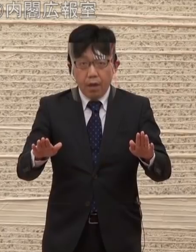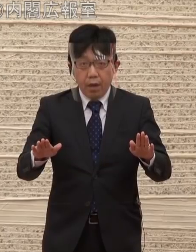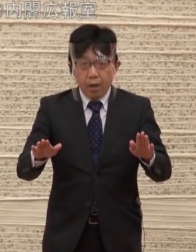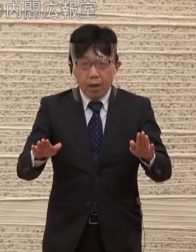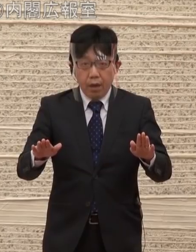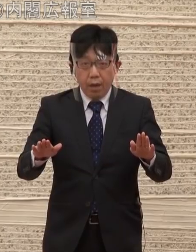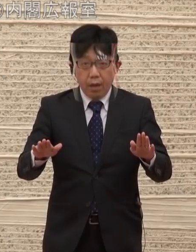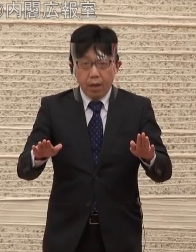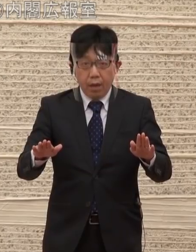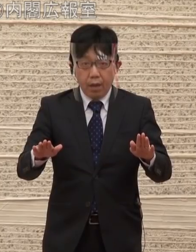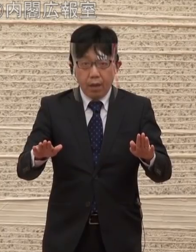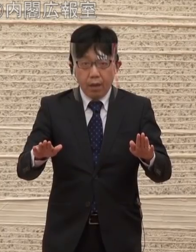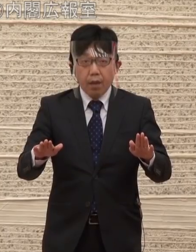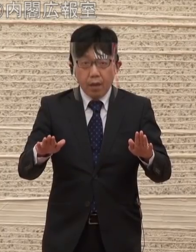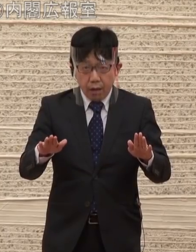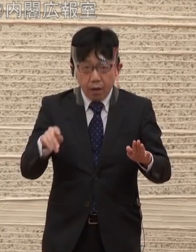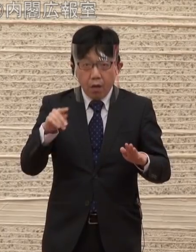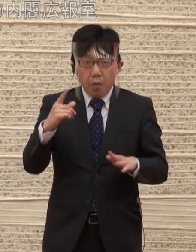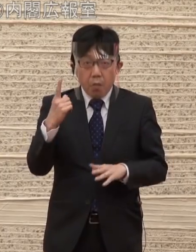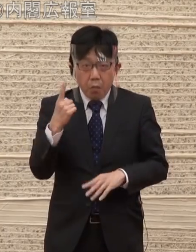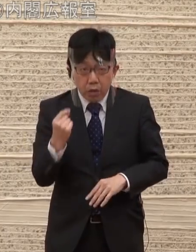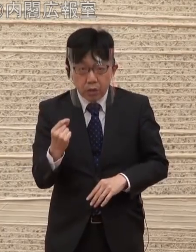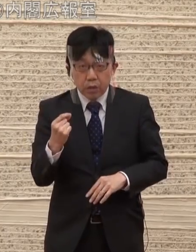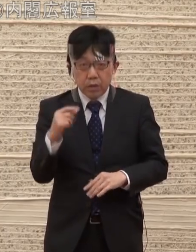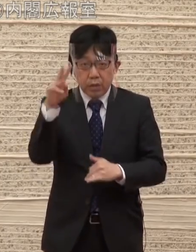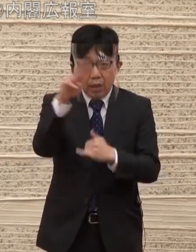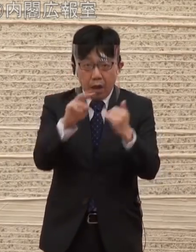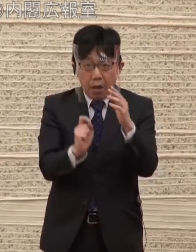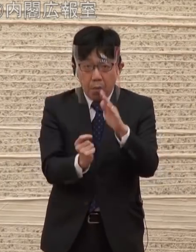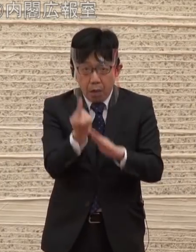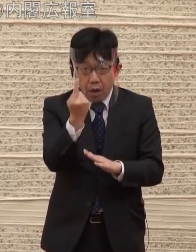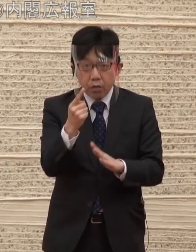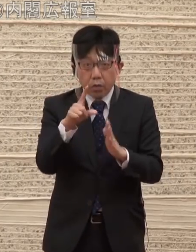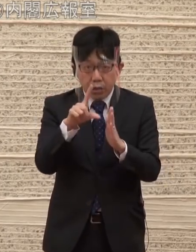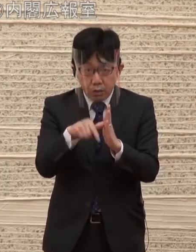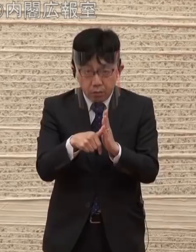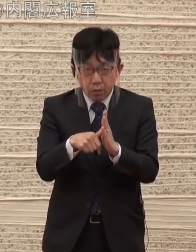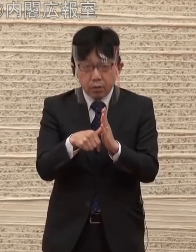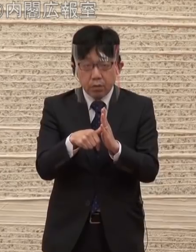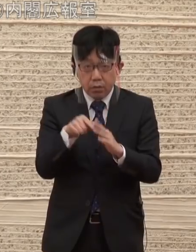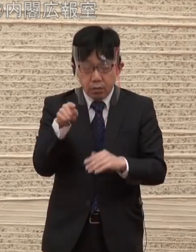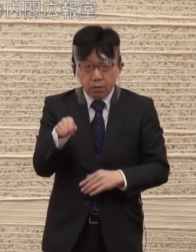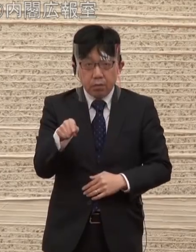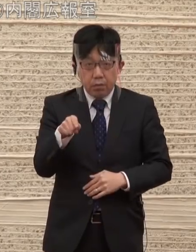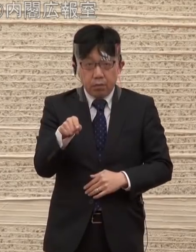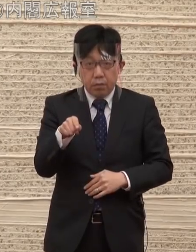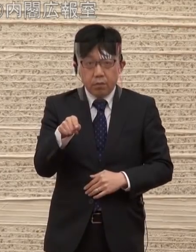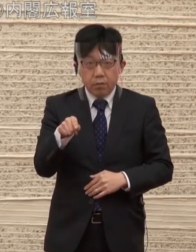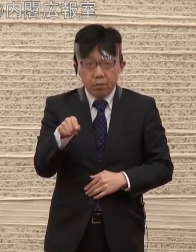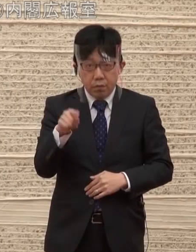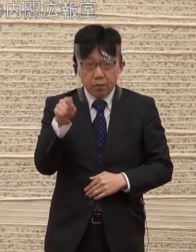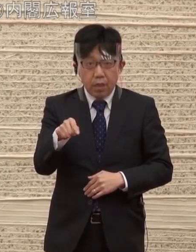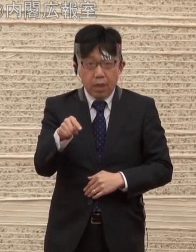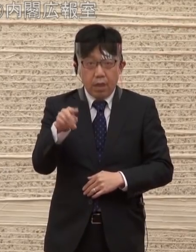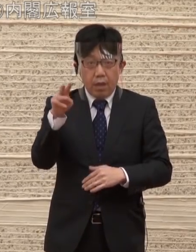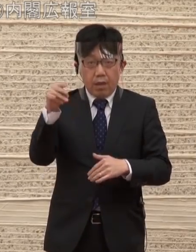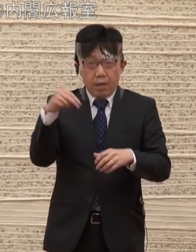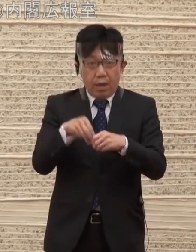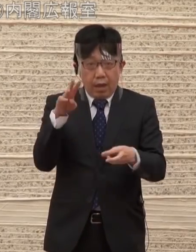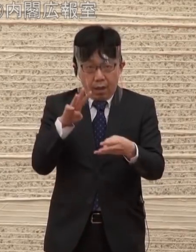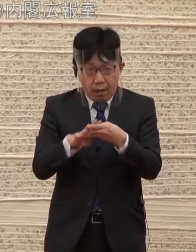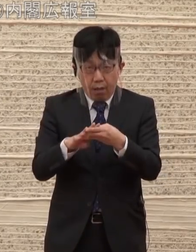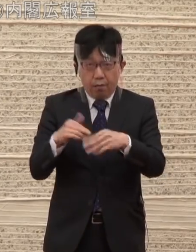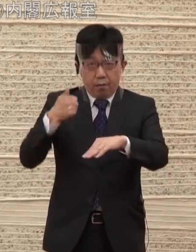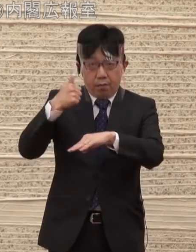でこうした災害が発生した場合に備えてですね武田担当大臣を中心に内閣防災でですねまぁ